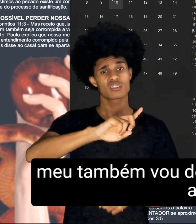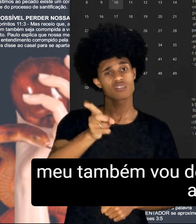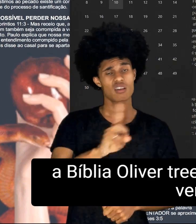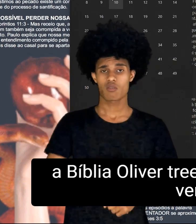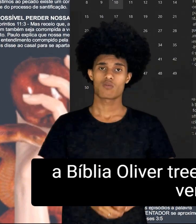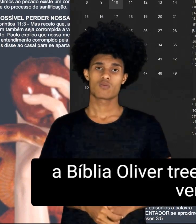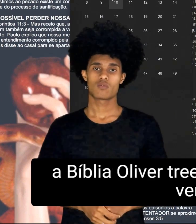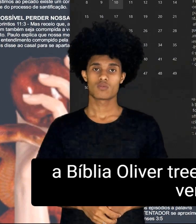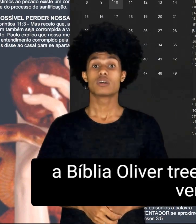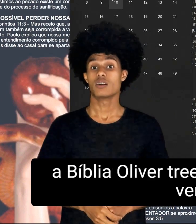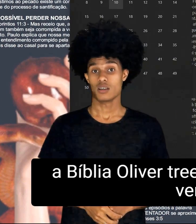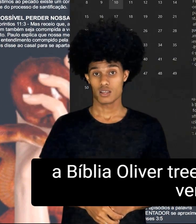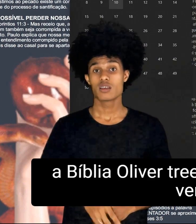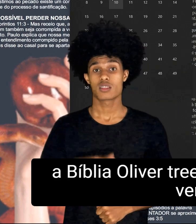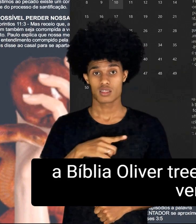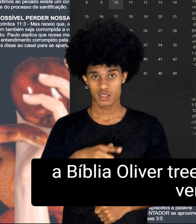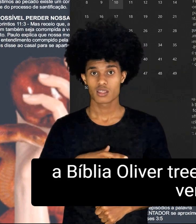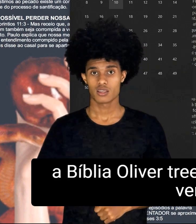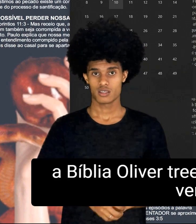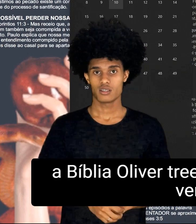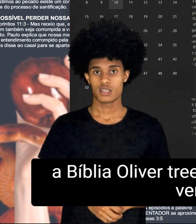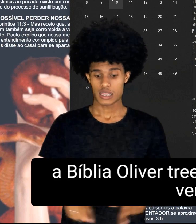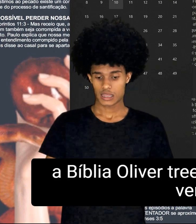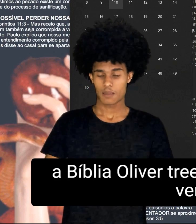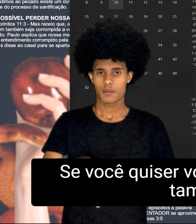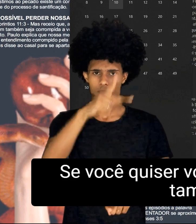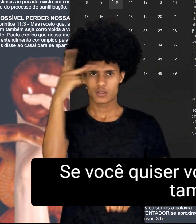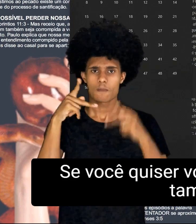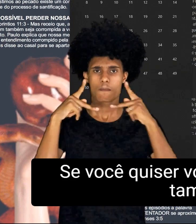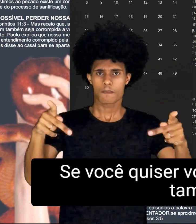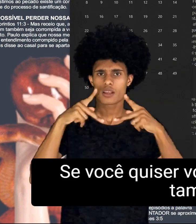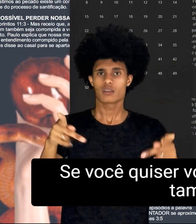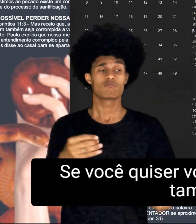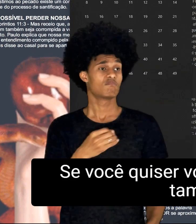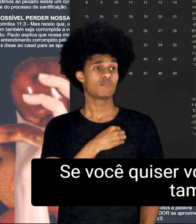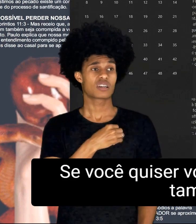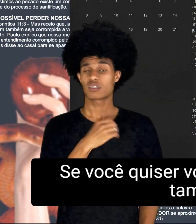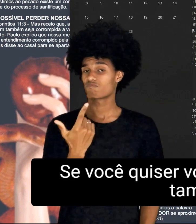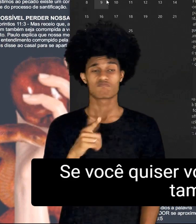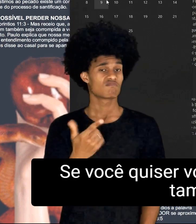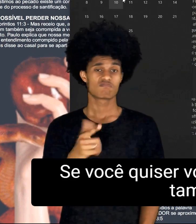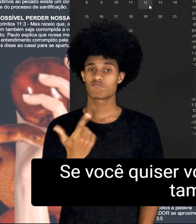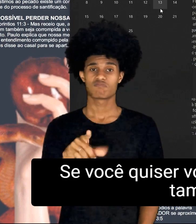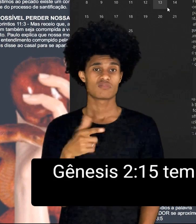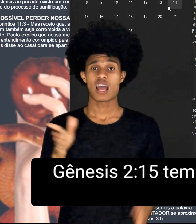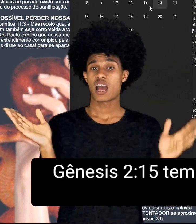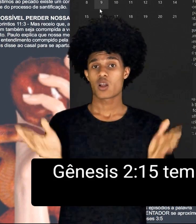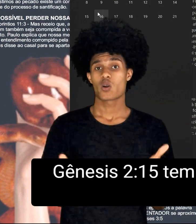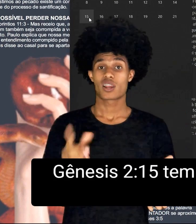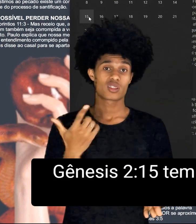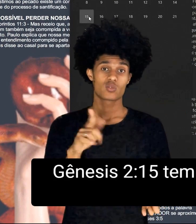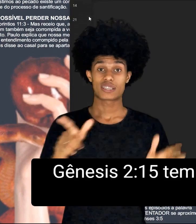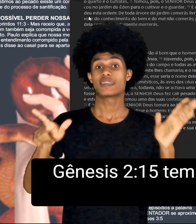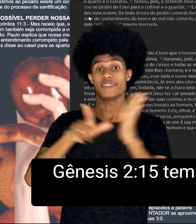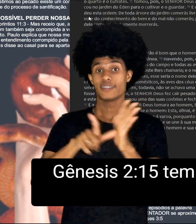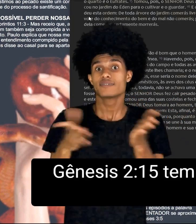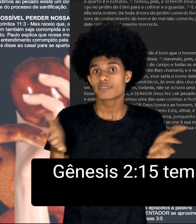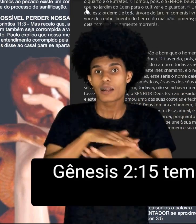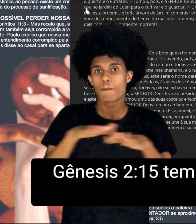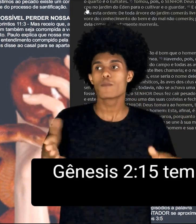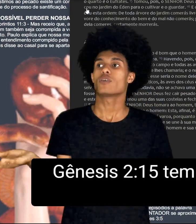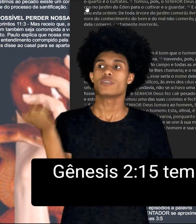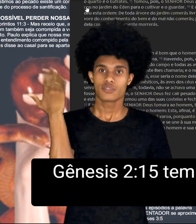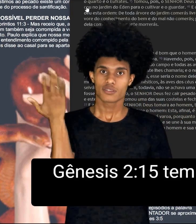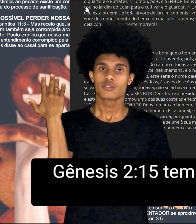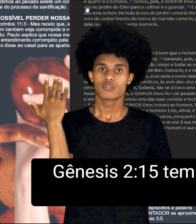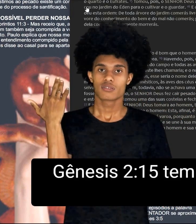aprender a usar a Bíblia Oliver Tree. Então, eu vou ensinar aqui e instalar a versão gratuita. E se você quiser, você pode comprar o Strong também, tá bom? Gênesis 2,15.